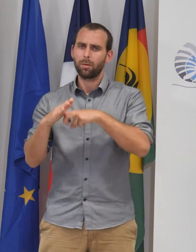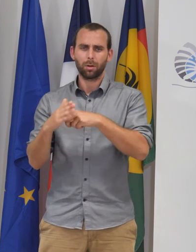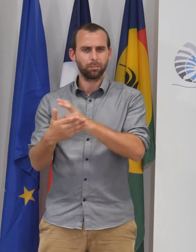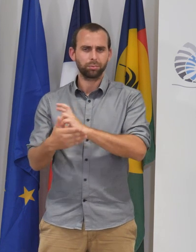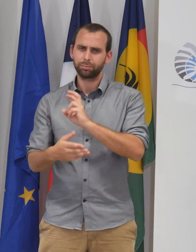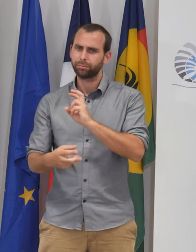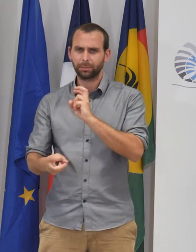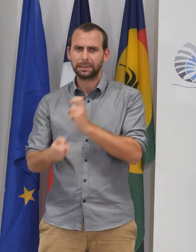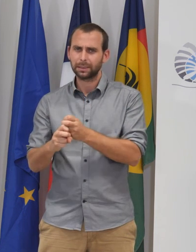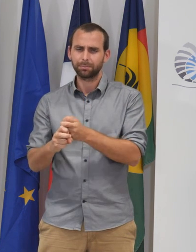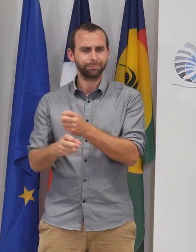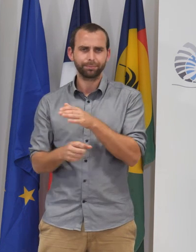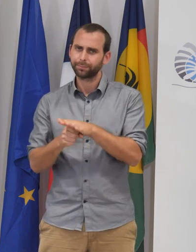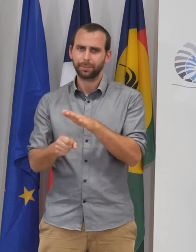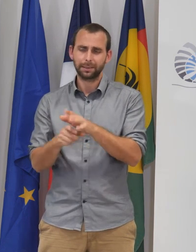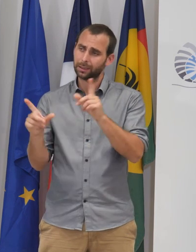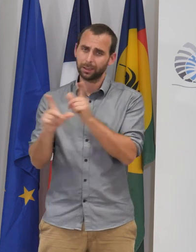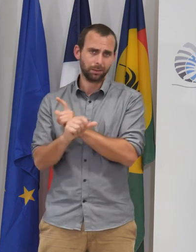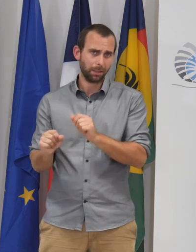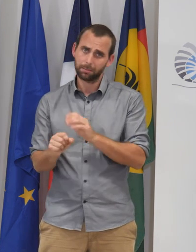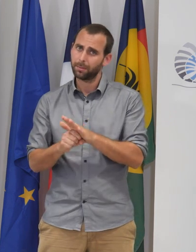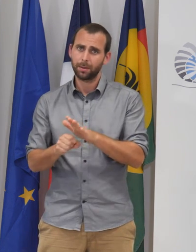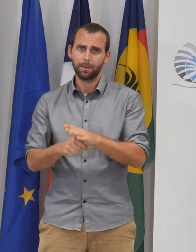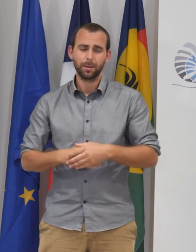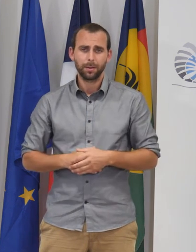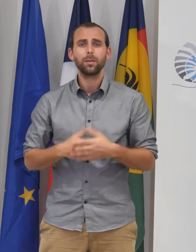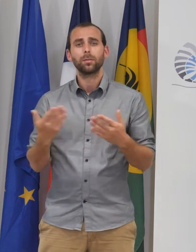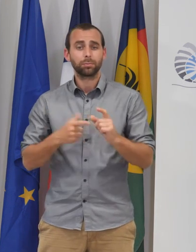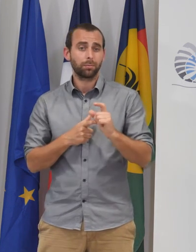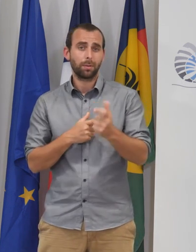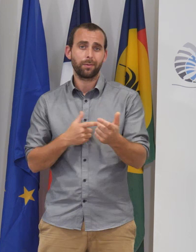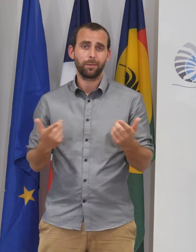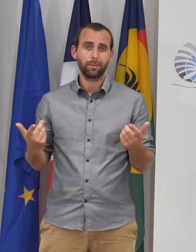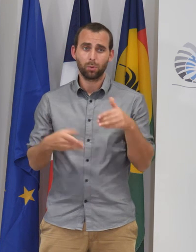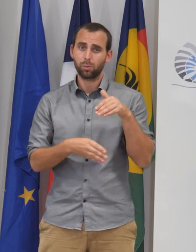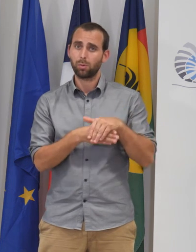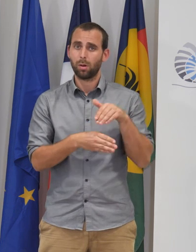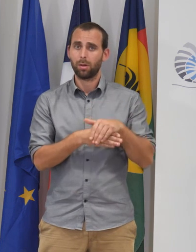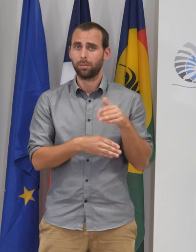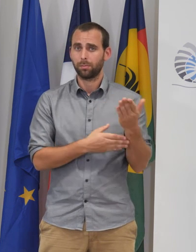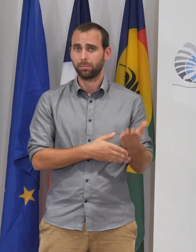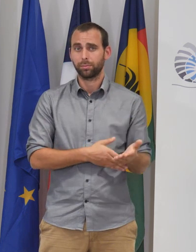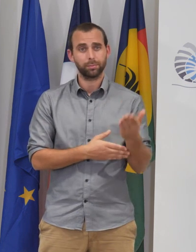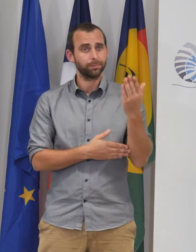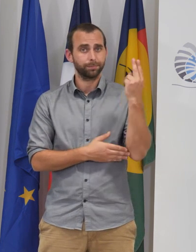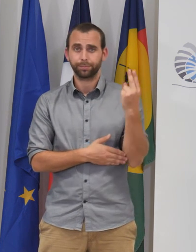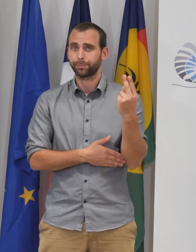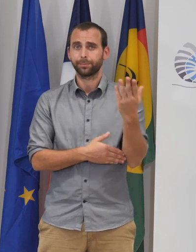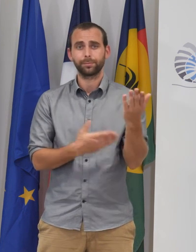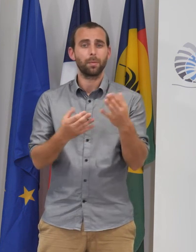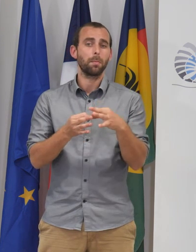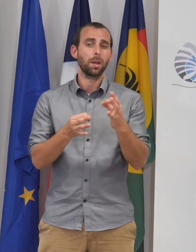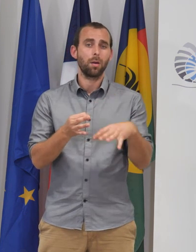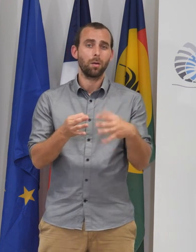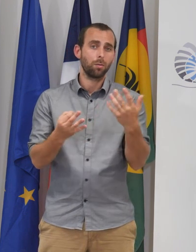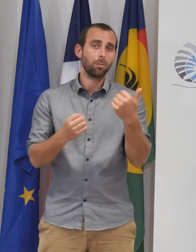au moins pas assez respecté. Et à partir de là, de ce soir, il faudra faire un premier bilan